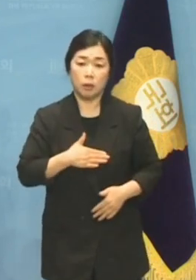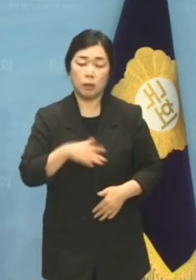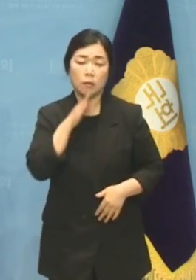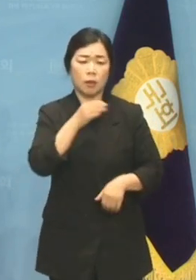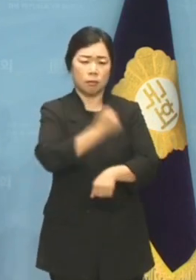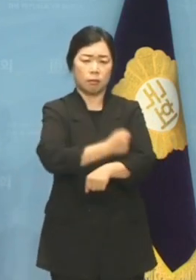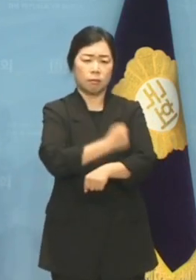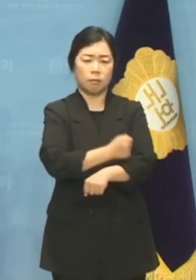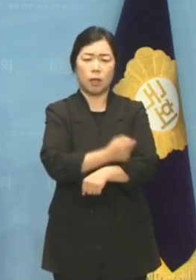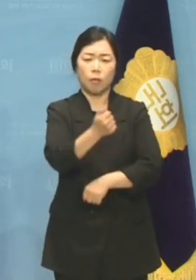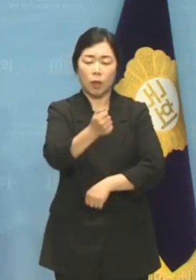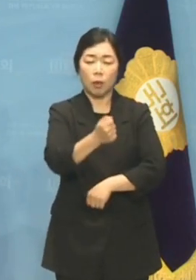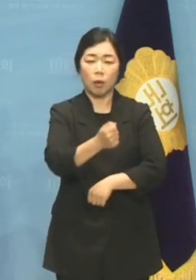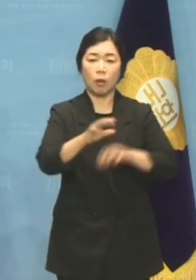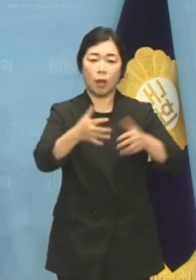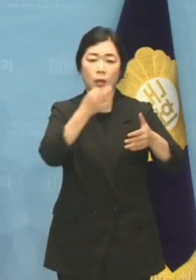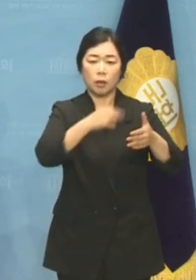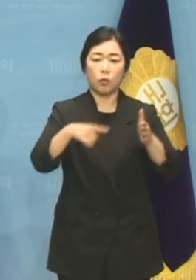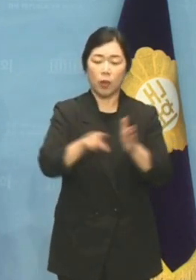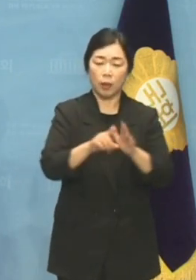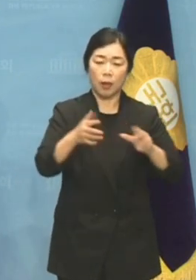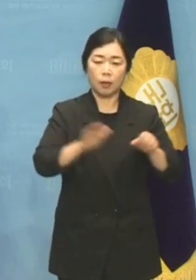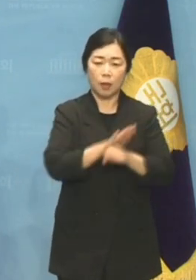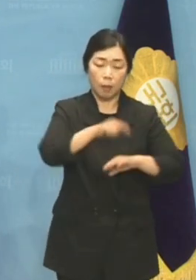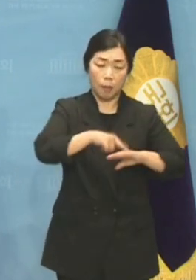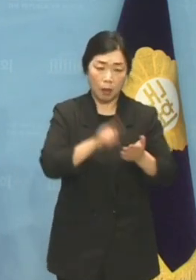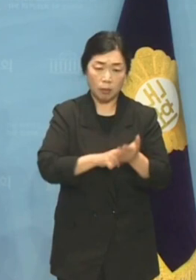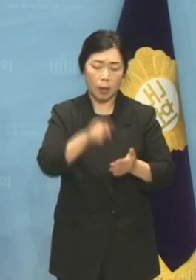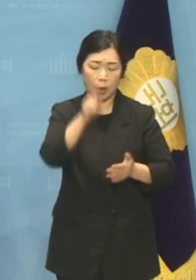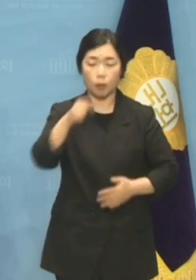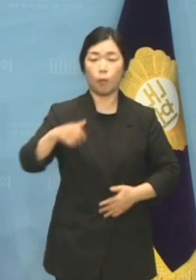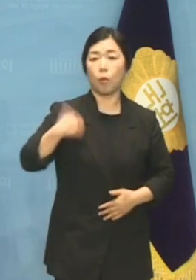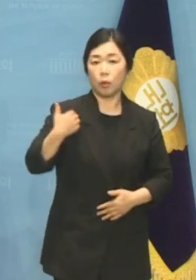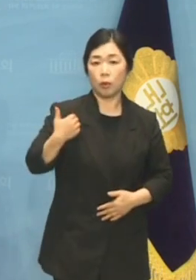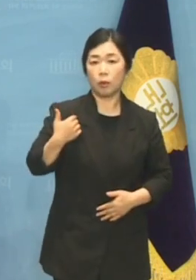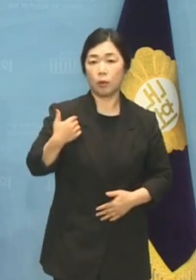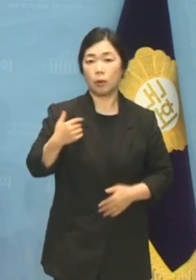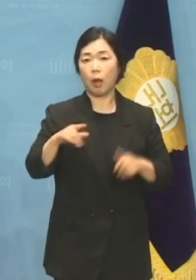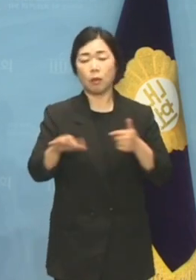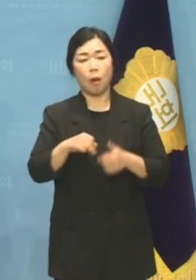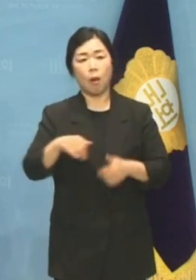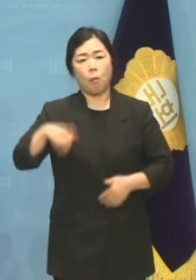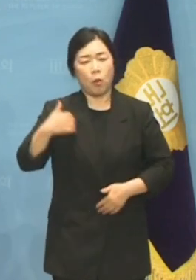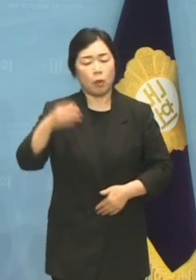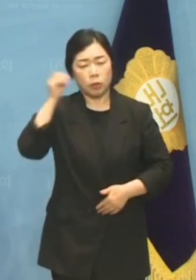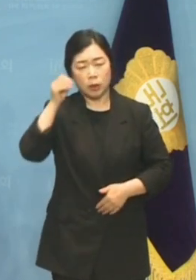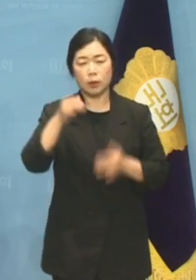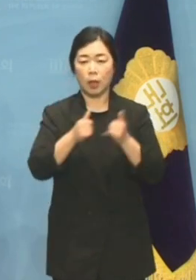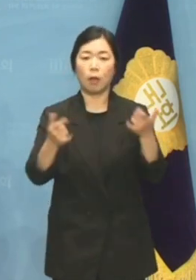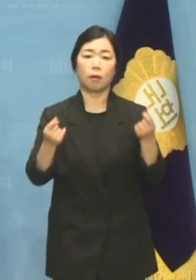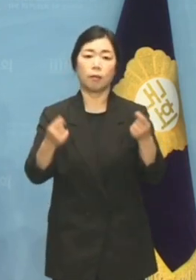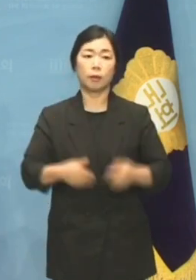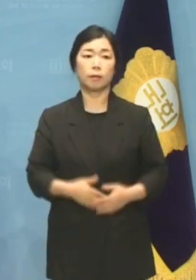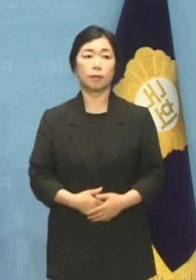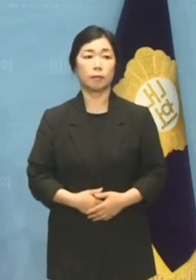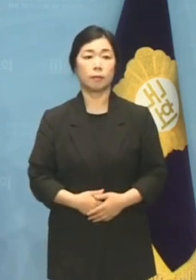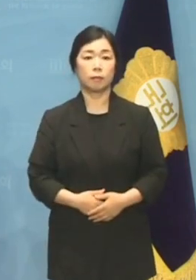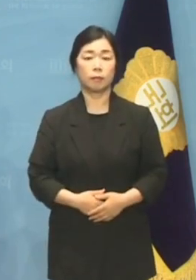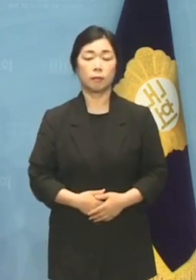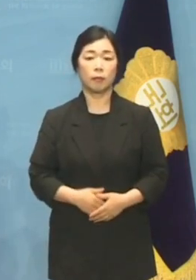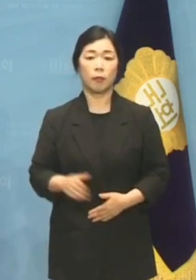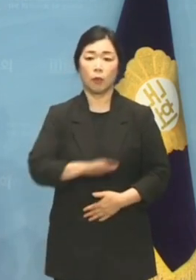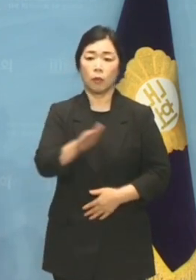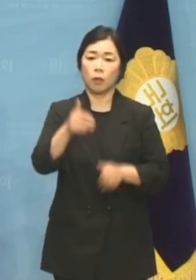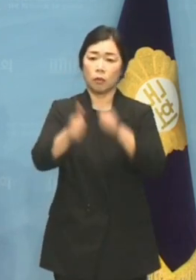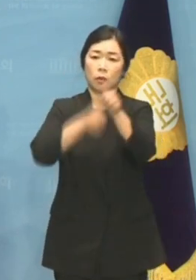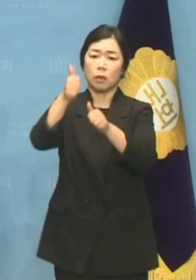노태우의 최소한의 국익과 애국심 하나도 모르는 아니 배우지 못한 대통령 같습니다. 우리 선조들이